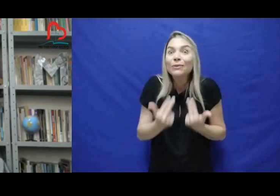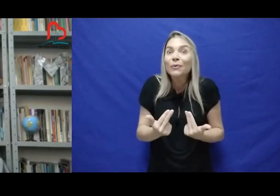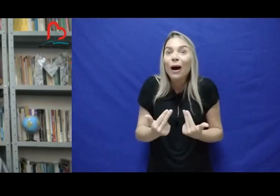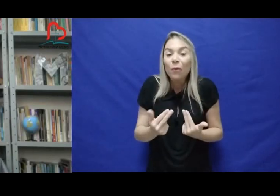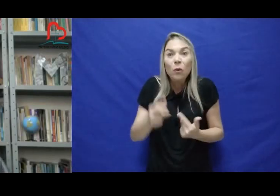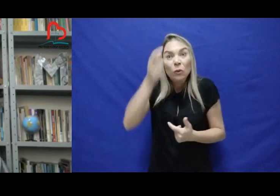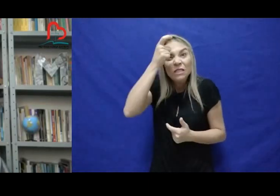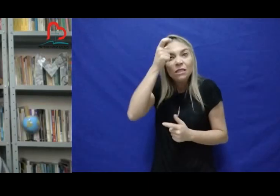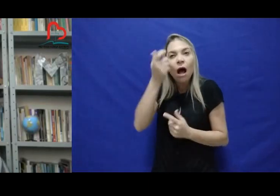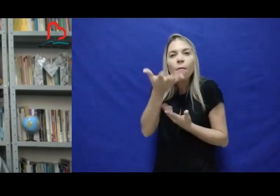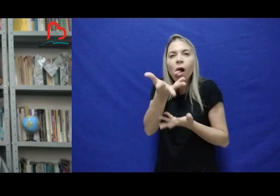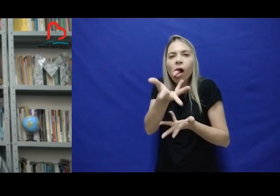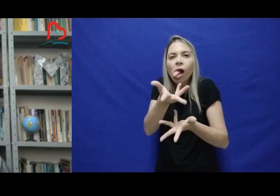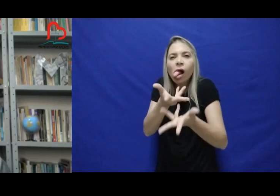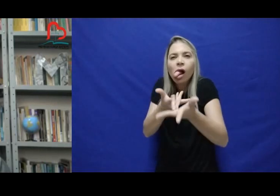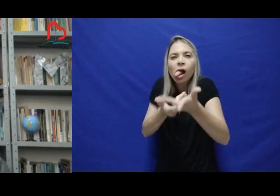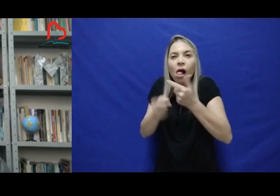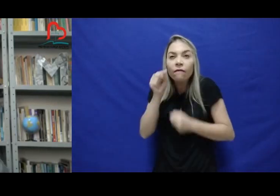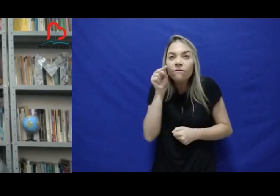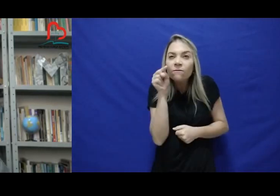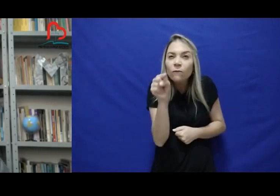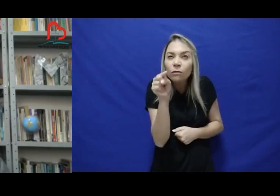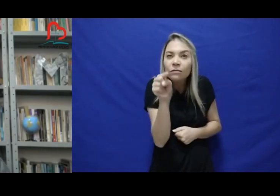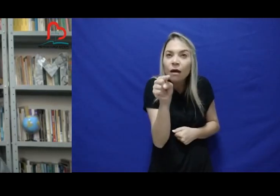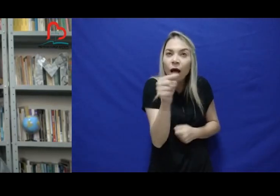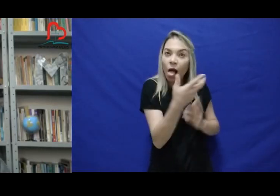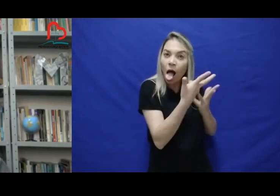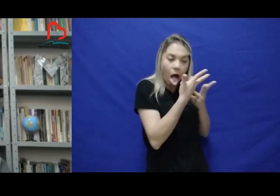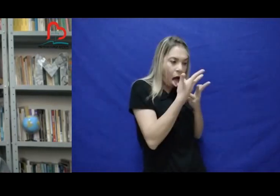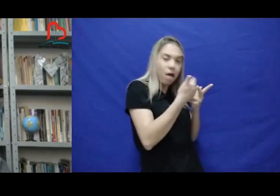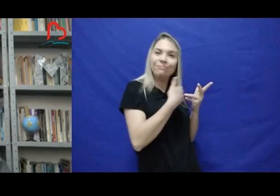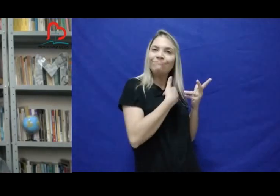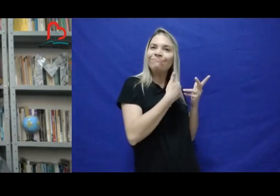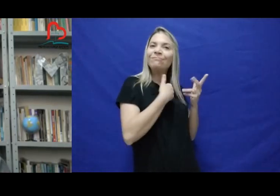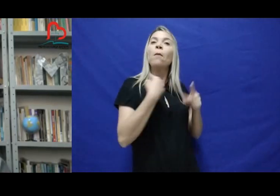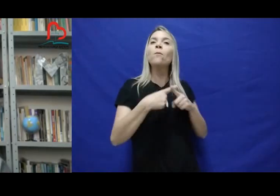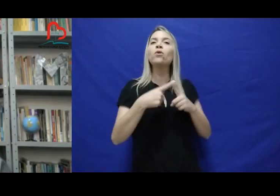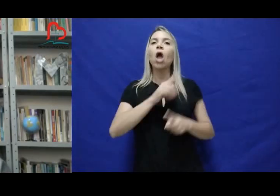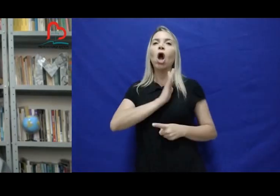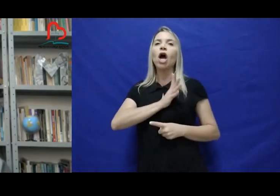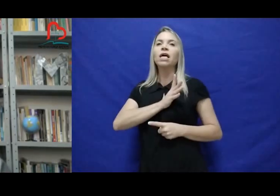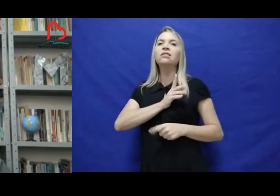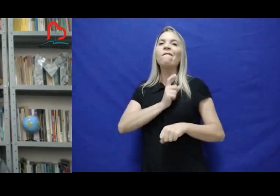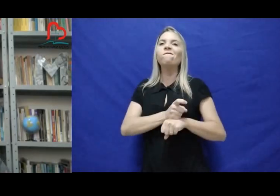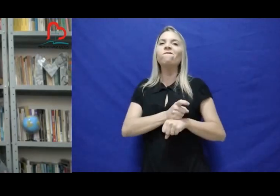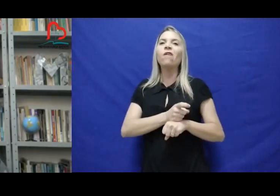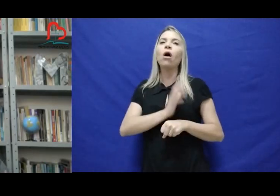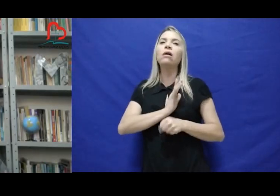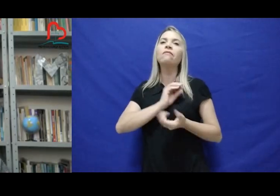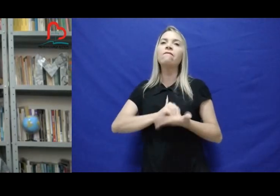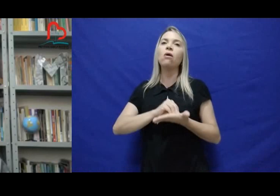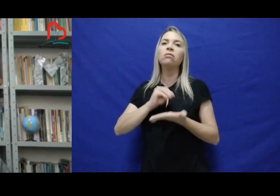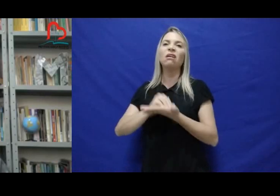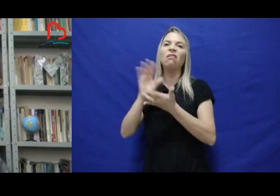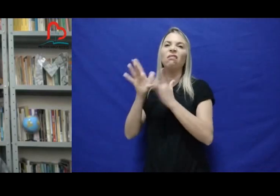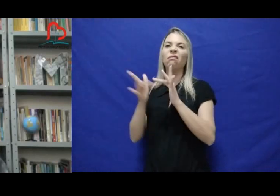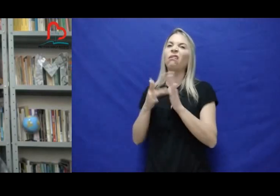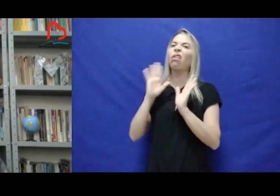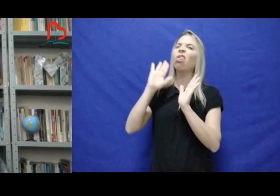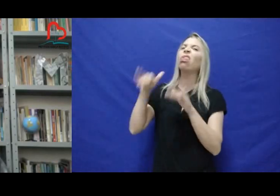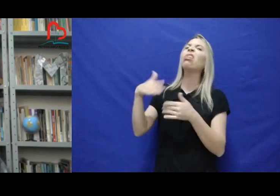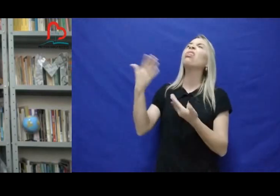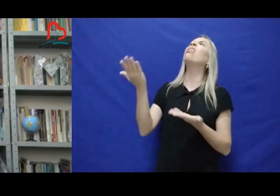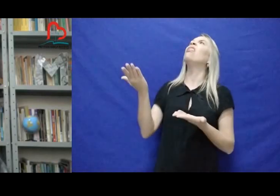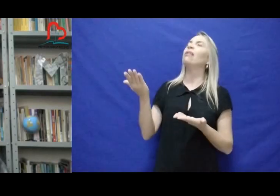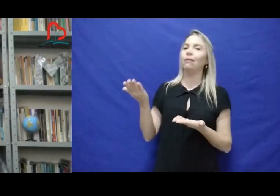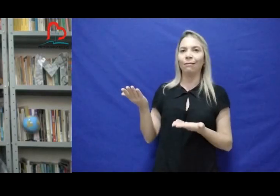dos olhos, da sua própria soberba, buscando alcançar corações insatisfeitos. É assim